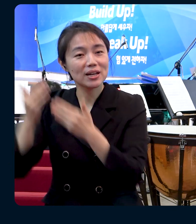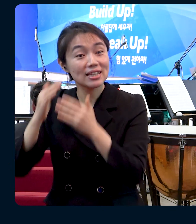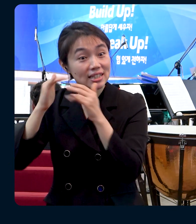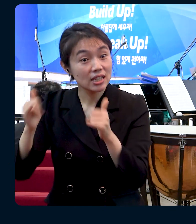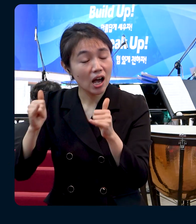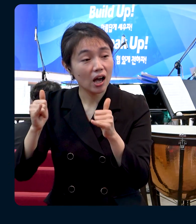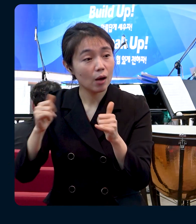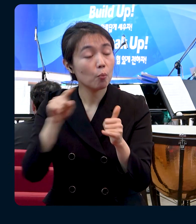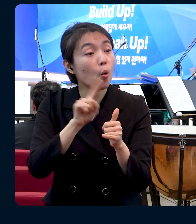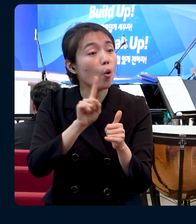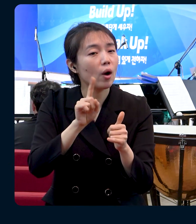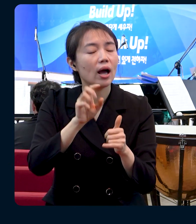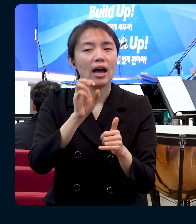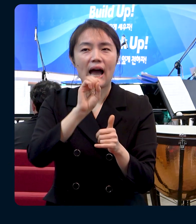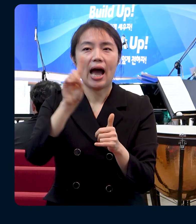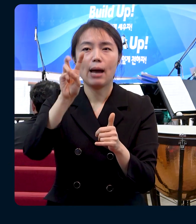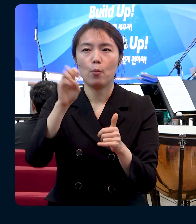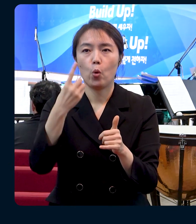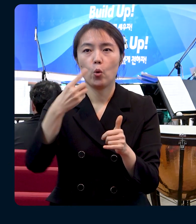바로 아모르데이,